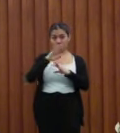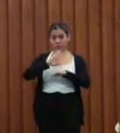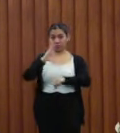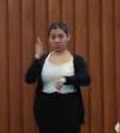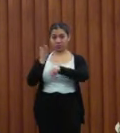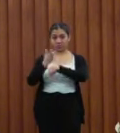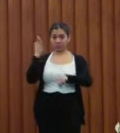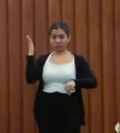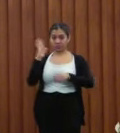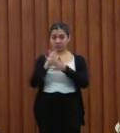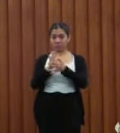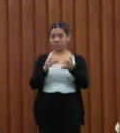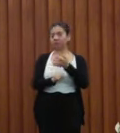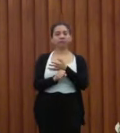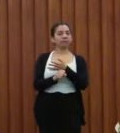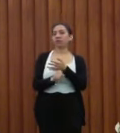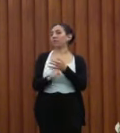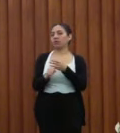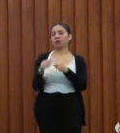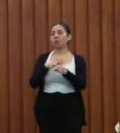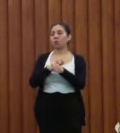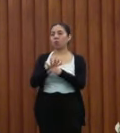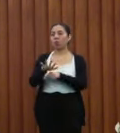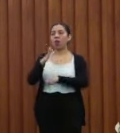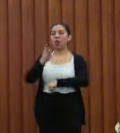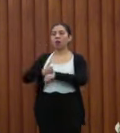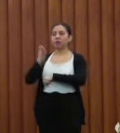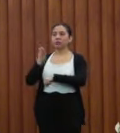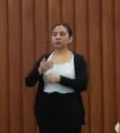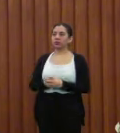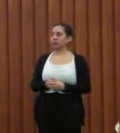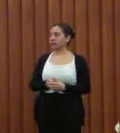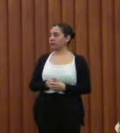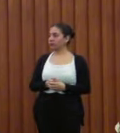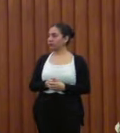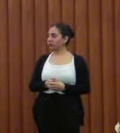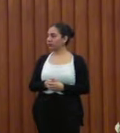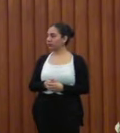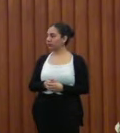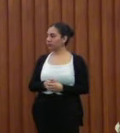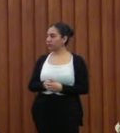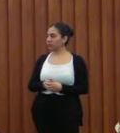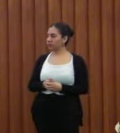sentencia. Las sentencias fueron hasta donde llevábamos